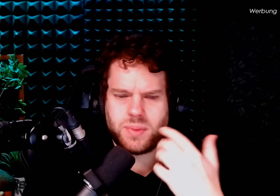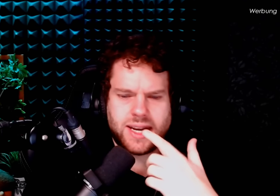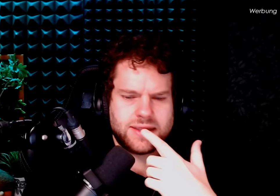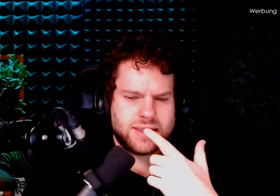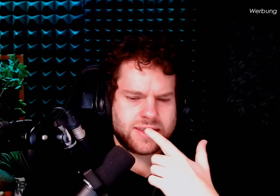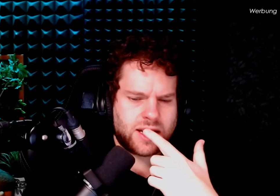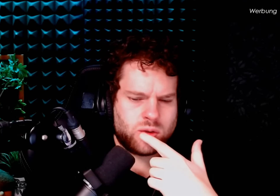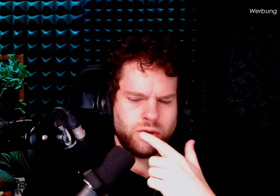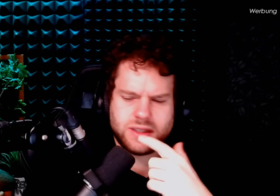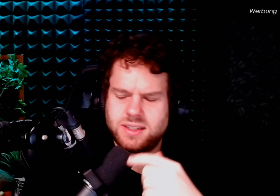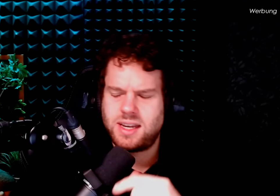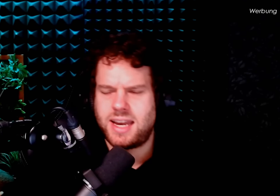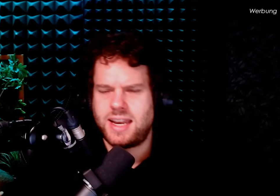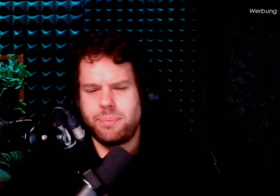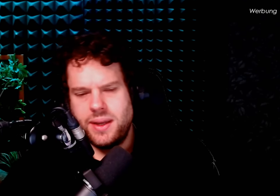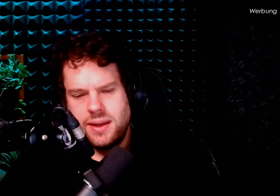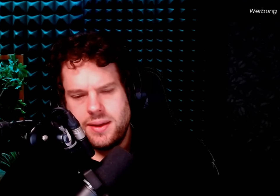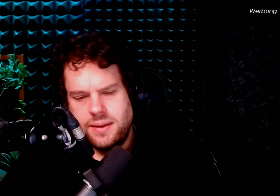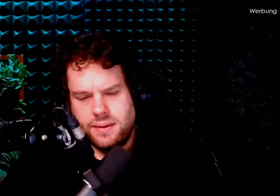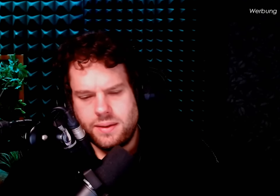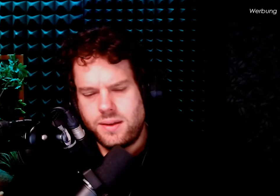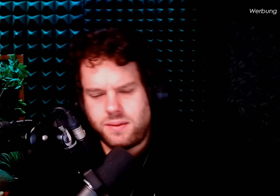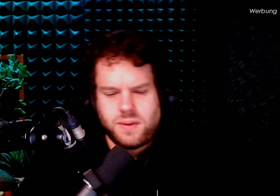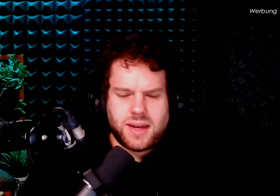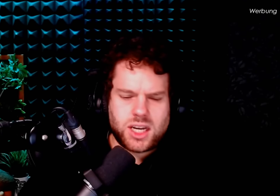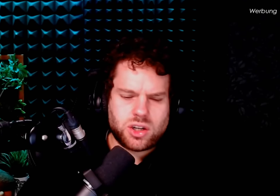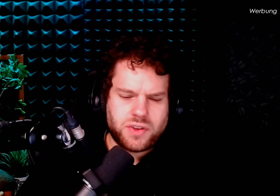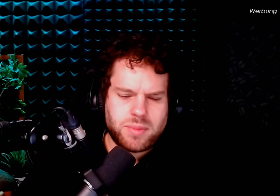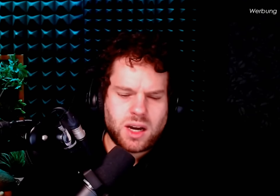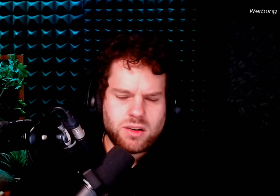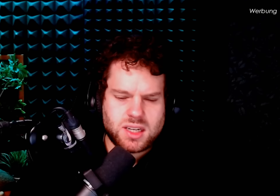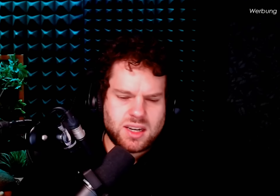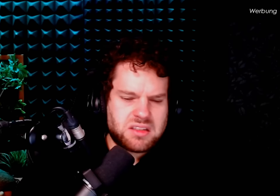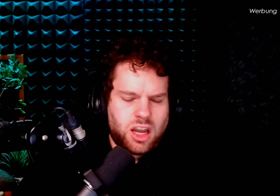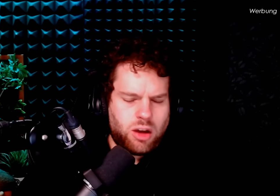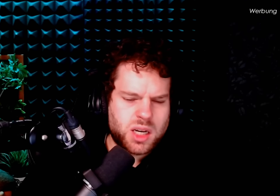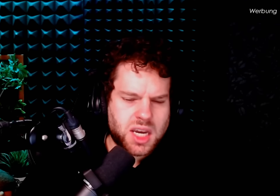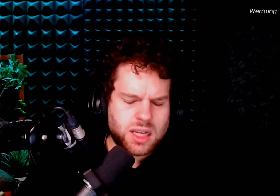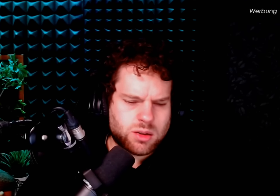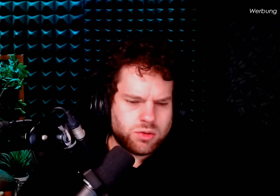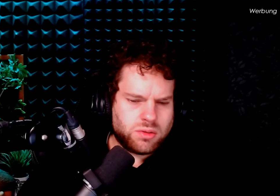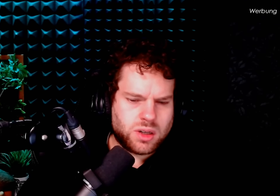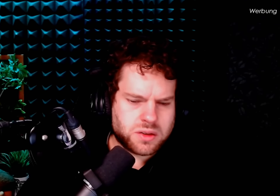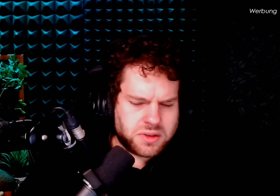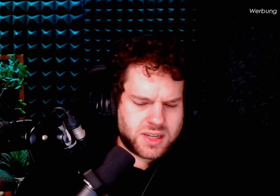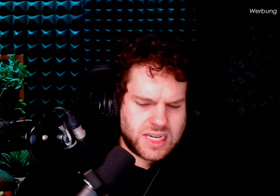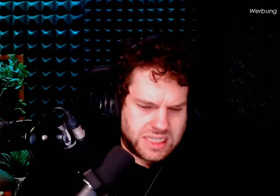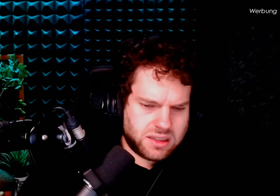rum die ganze Zeit und hustest du da einen ab? Nährstoffe haben die auch nicht. Ich esse gerne auch mal einen Käsekuchen. Also so ist es ja nicht.